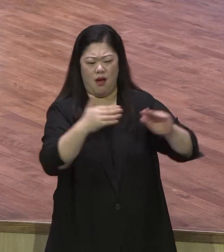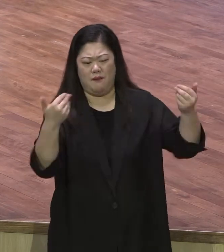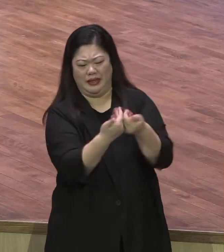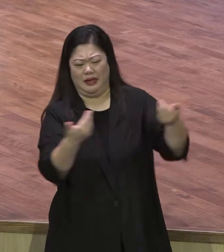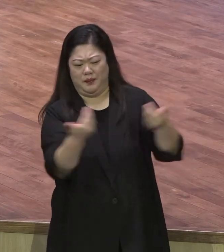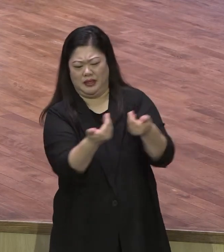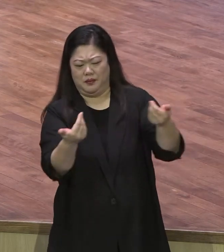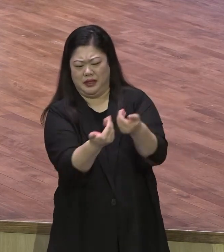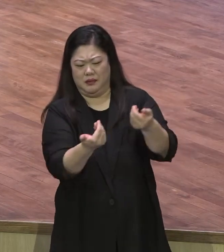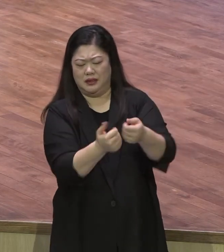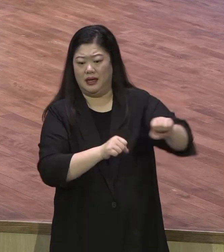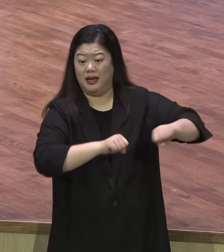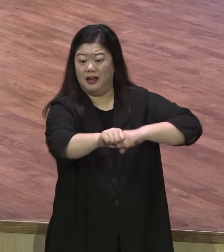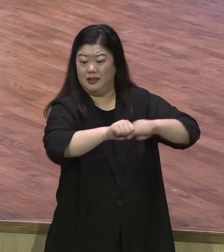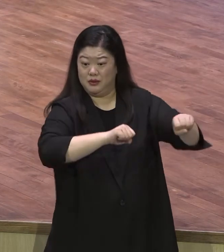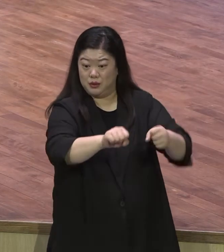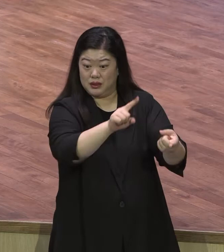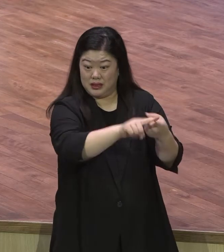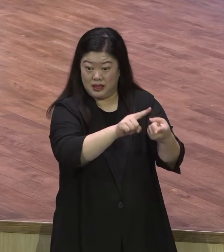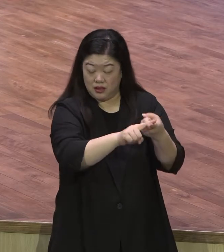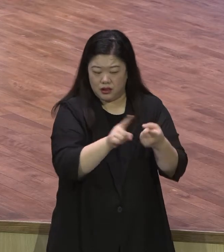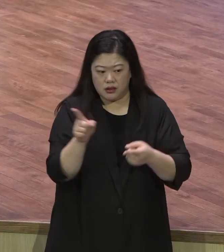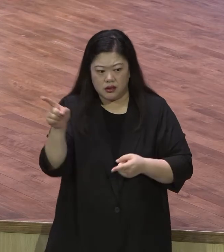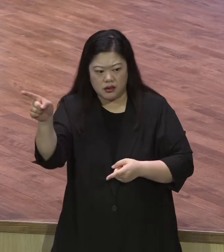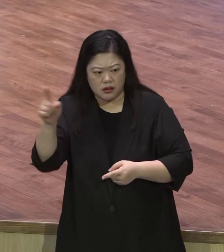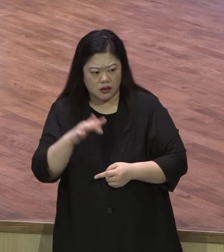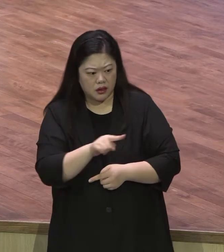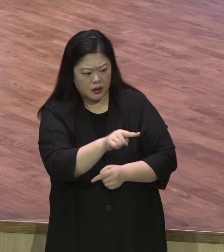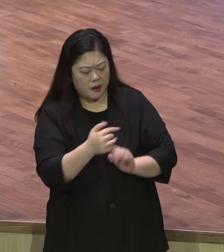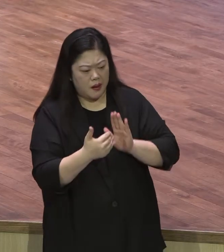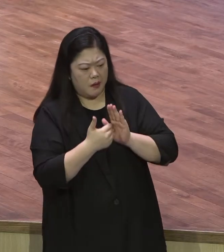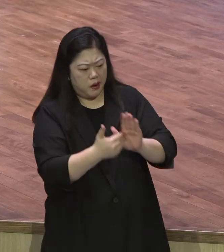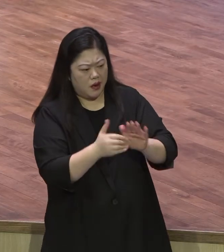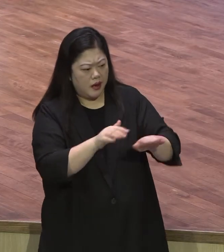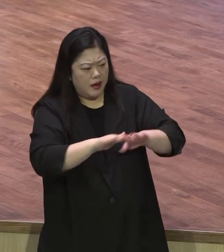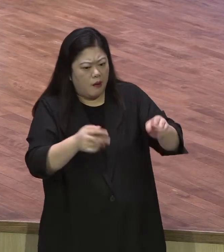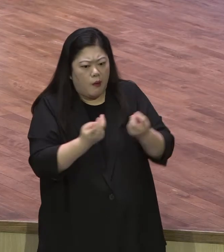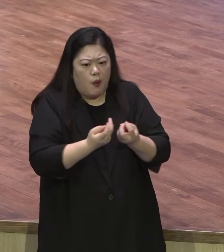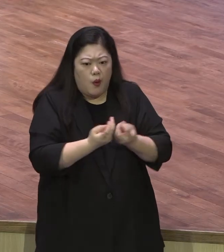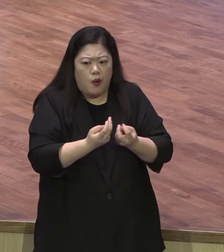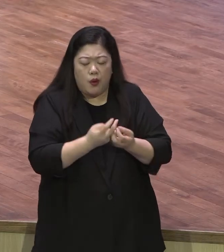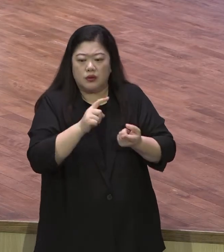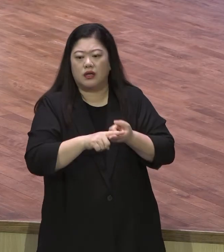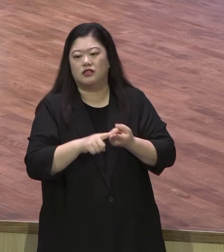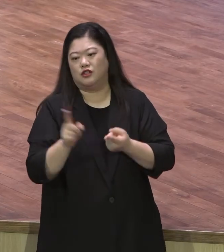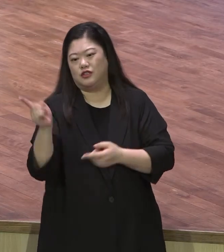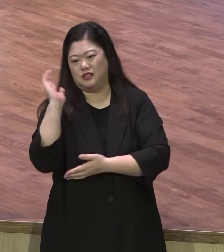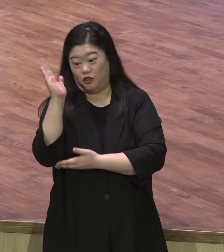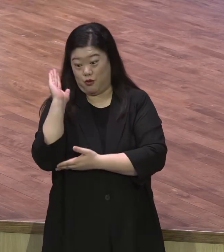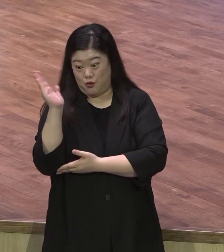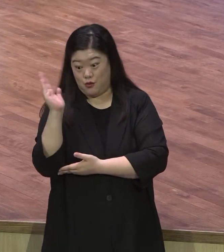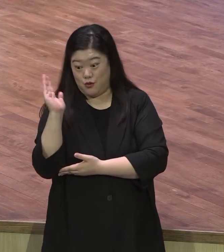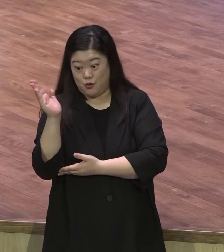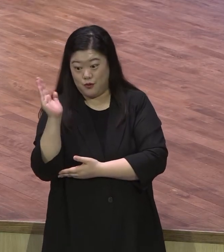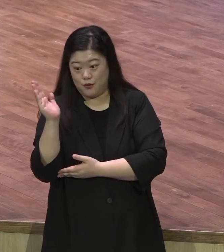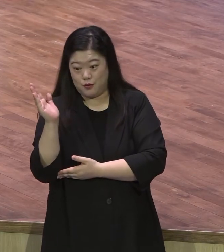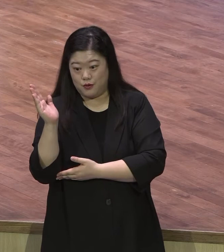상황을 어떻게 극복할 것이냐 앞으로 핍박이 심해질 것이다